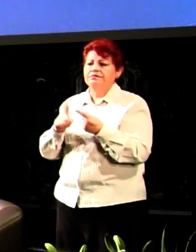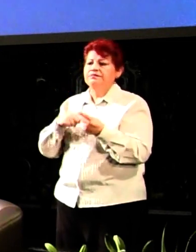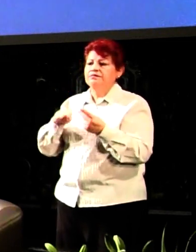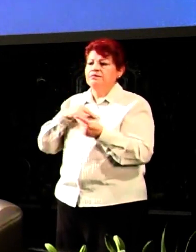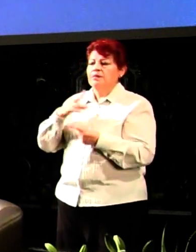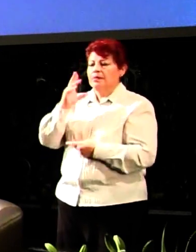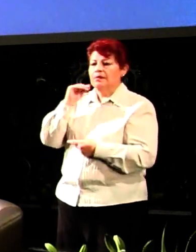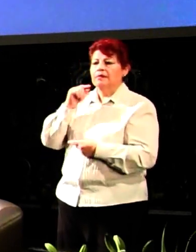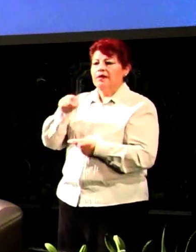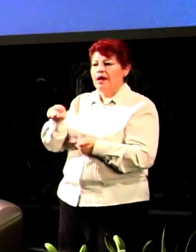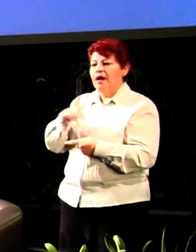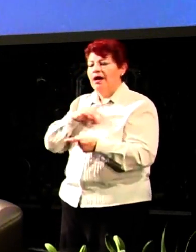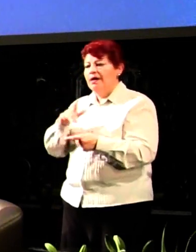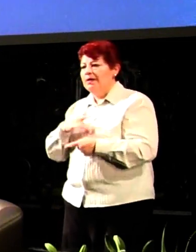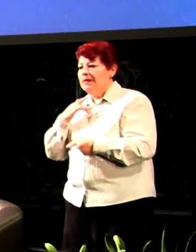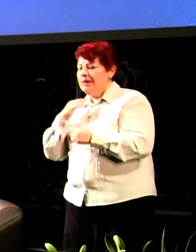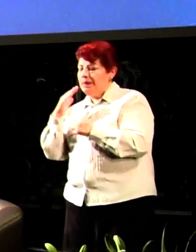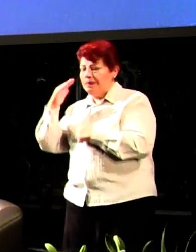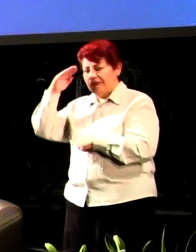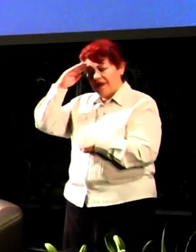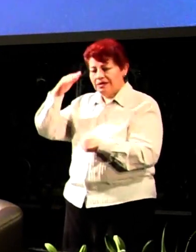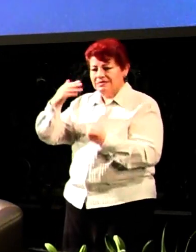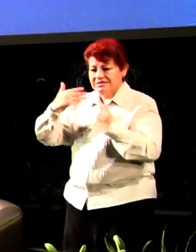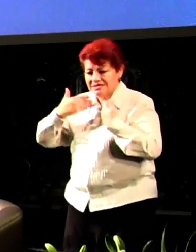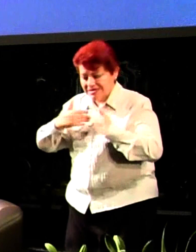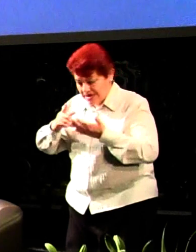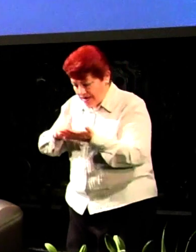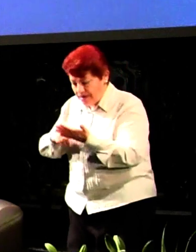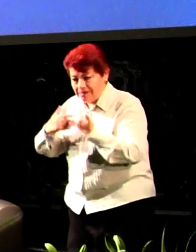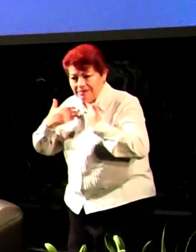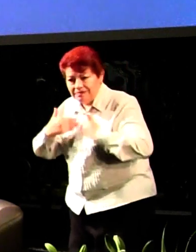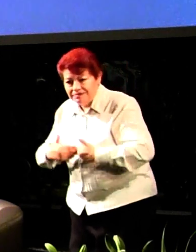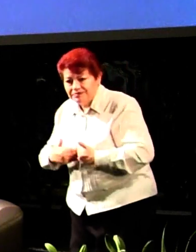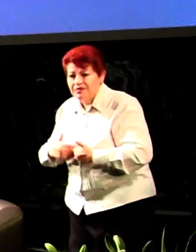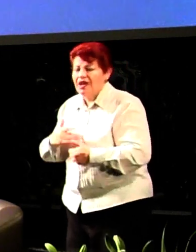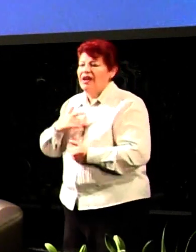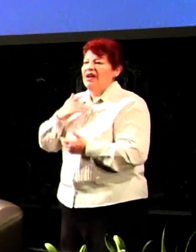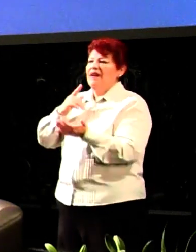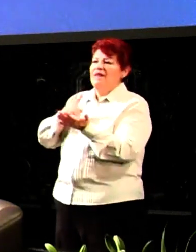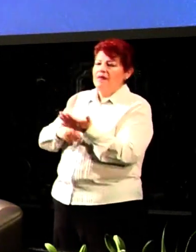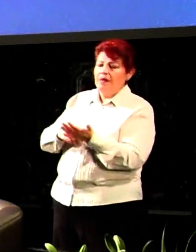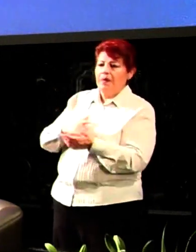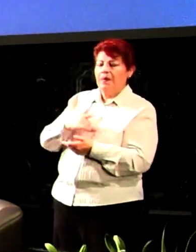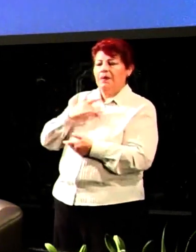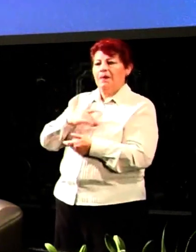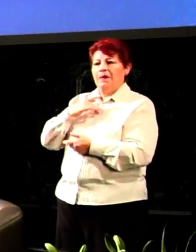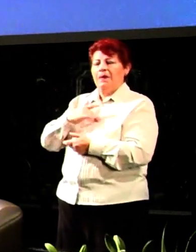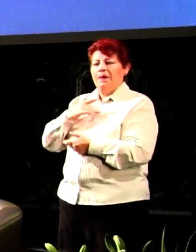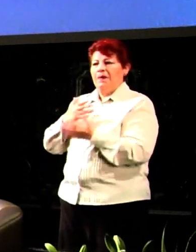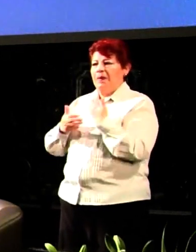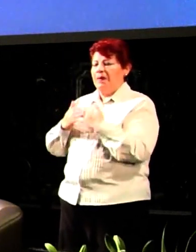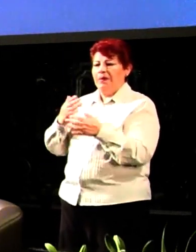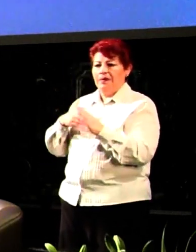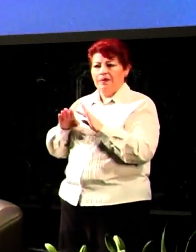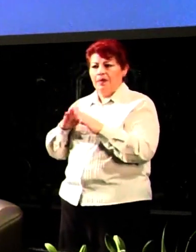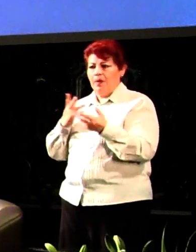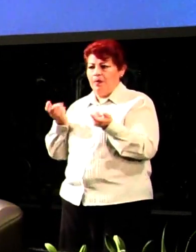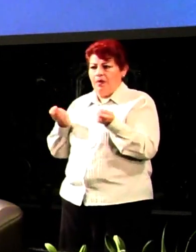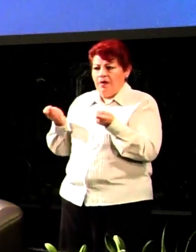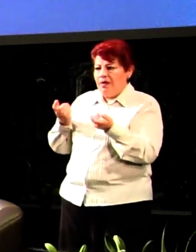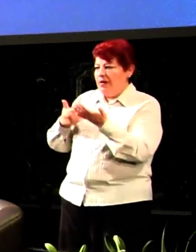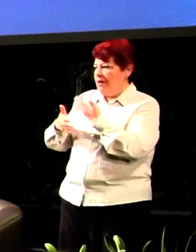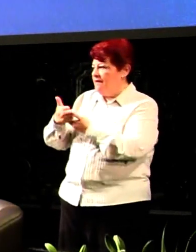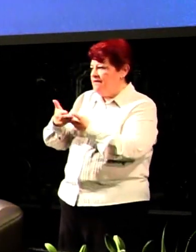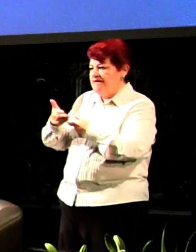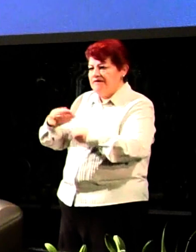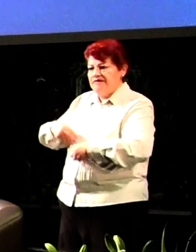nosotros aprendemos a reflexionar sobre nosotros mismos, sobre nuestras emociones, sobre la manera en la que nos manejamos en la